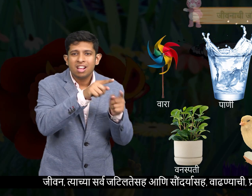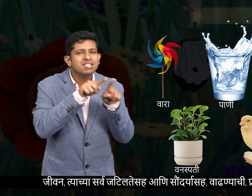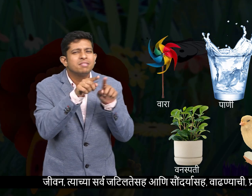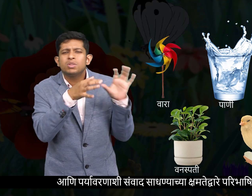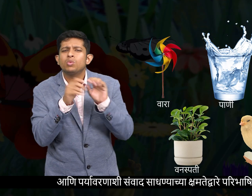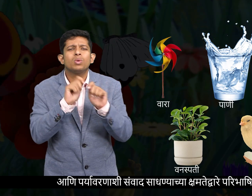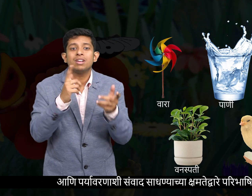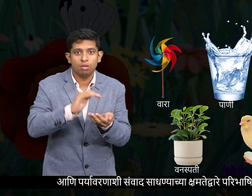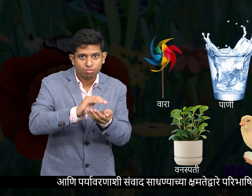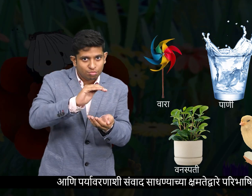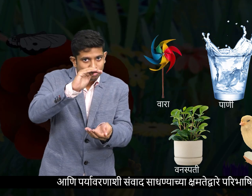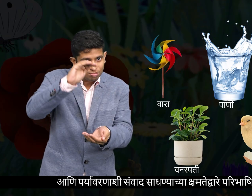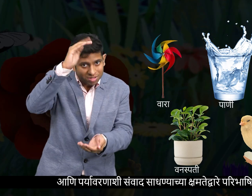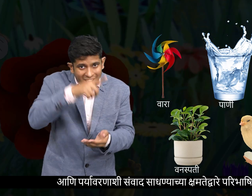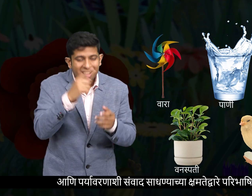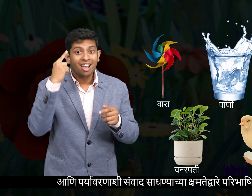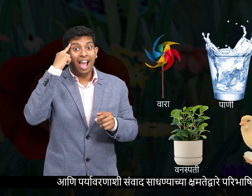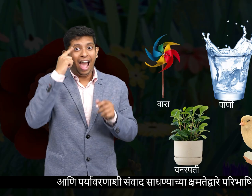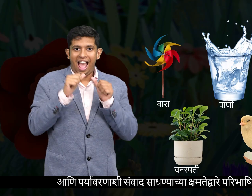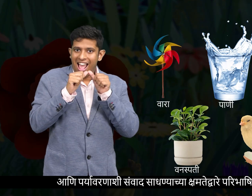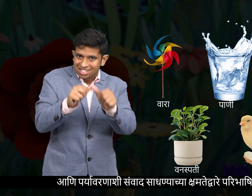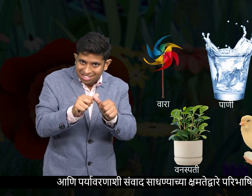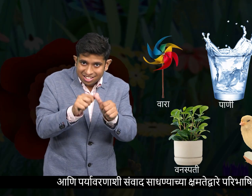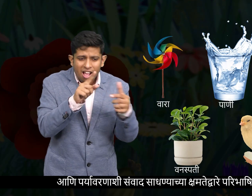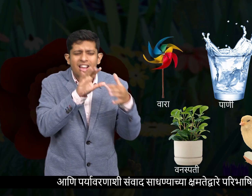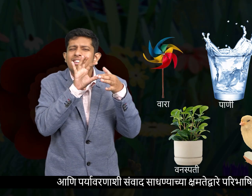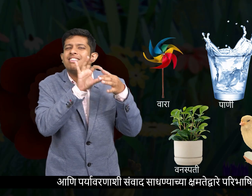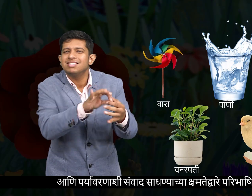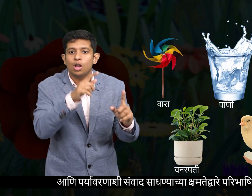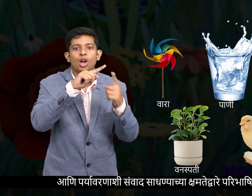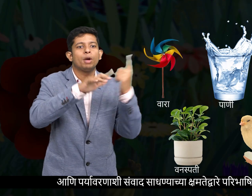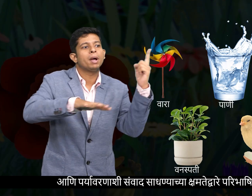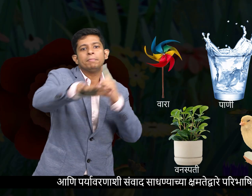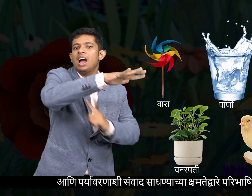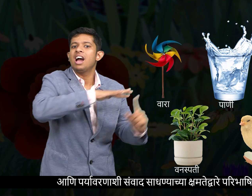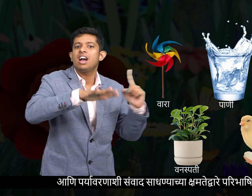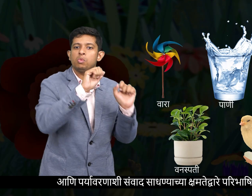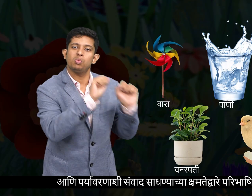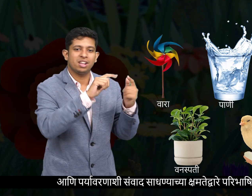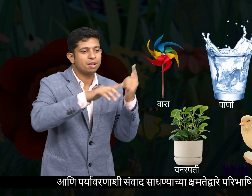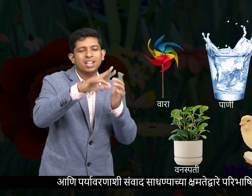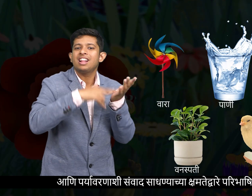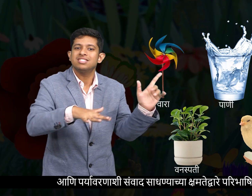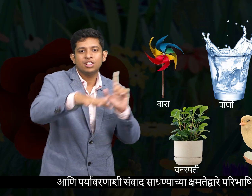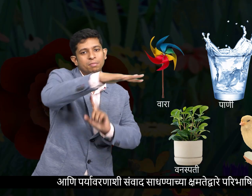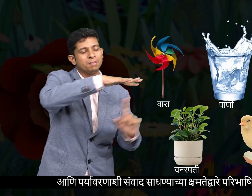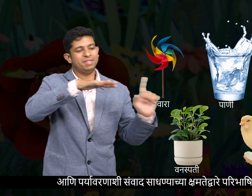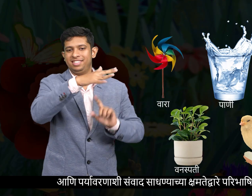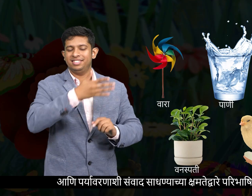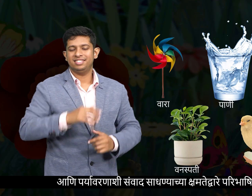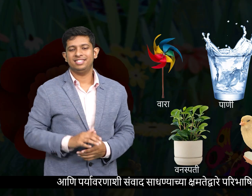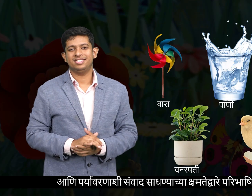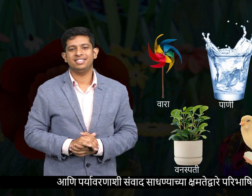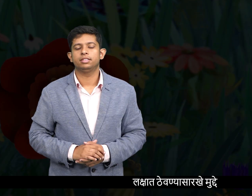देण्याची आणि पर्यावरणाशी संवाद साधण्याच्या क्षमतेद्वारे परिभाषित केले